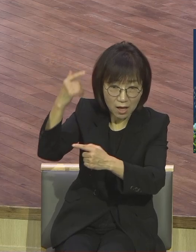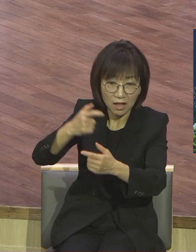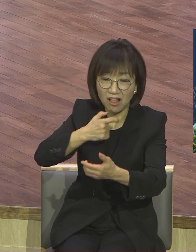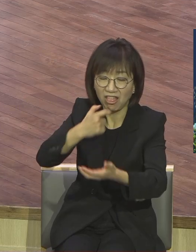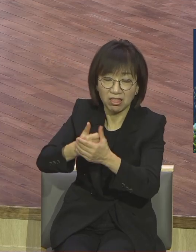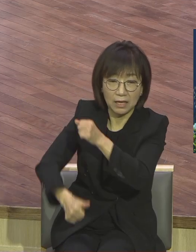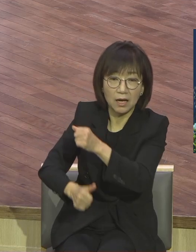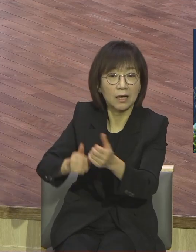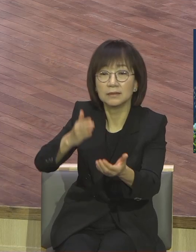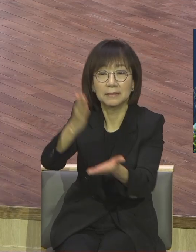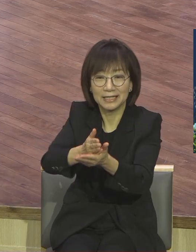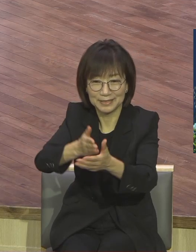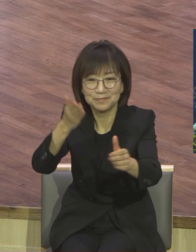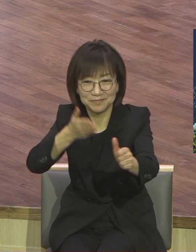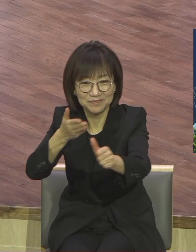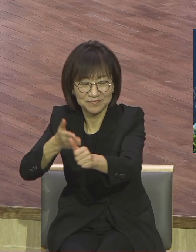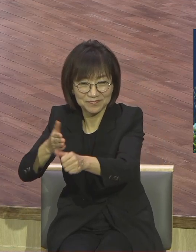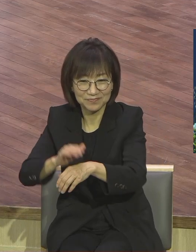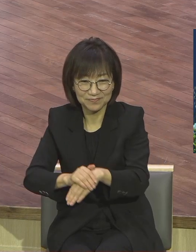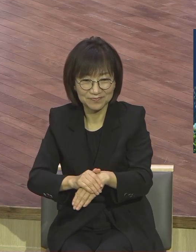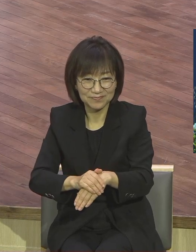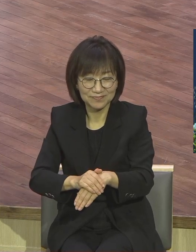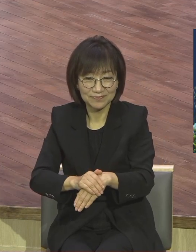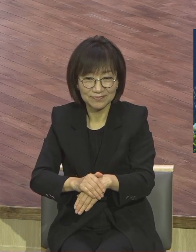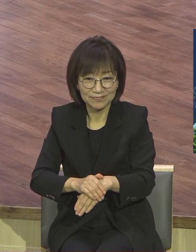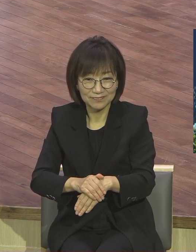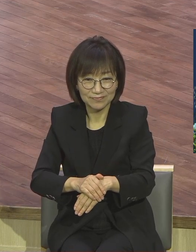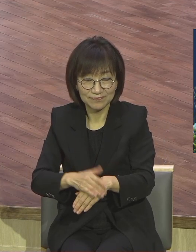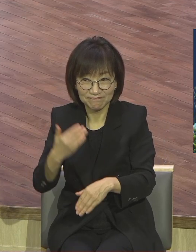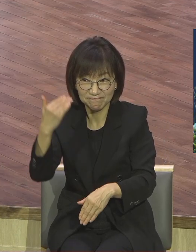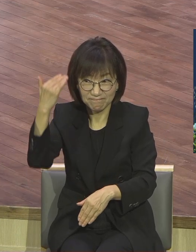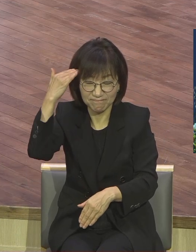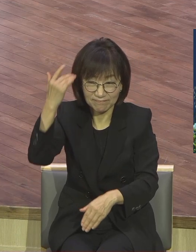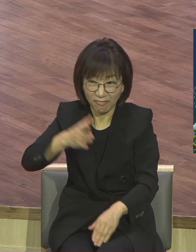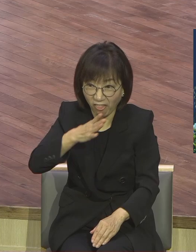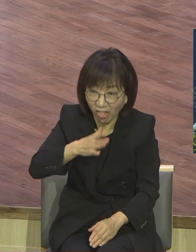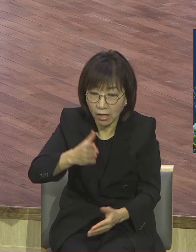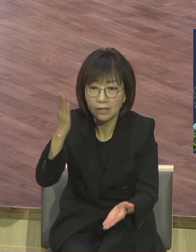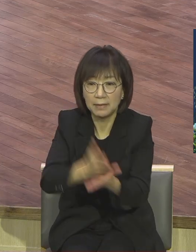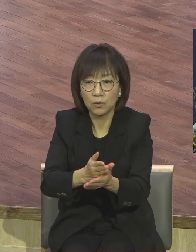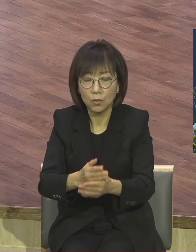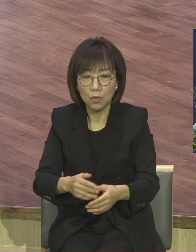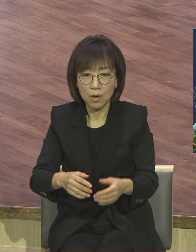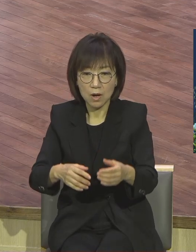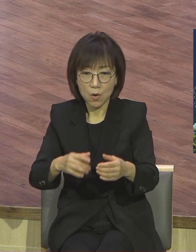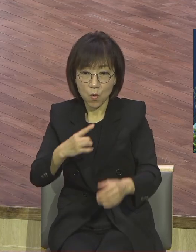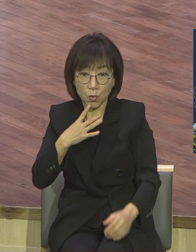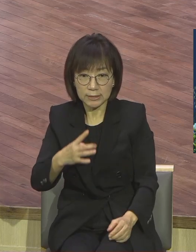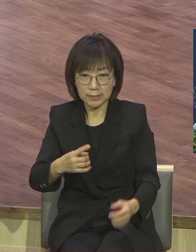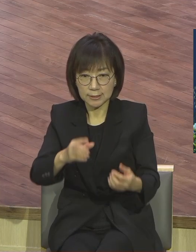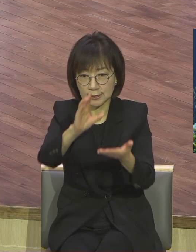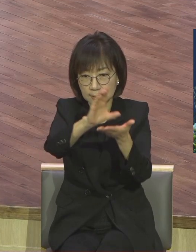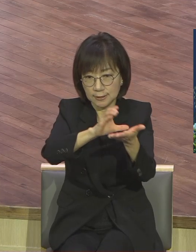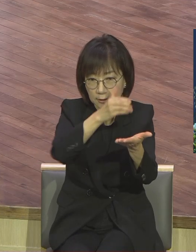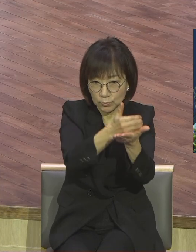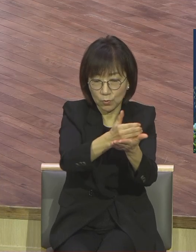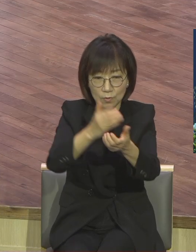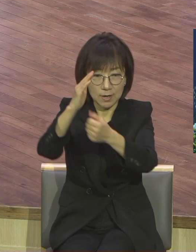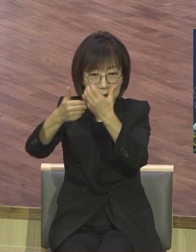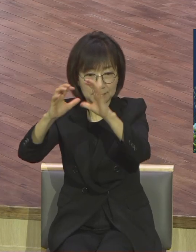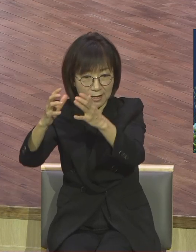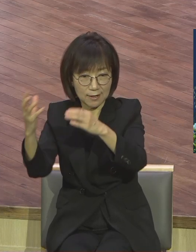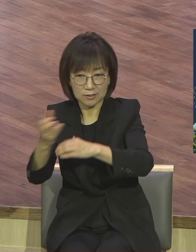속지 마시기 바랍니다. 속지 말고 사모직이 돼야 돼. 사모직. 사모직으로 그냥 각인 뿌리